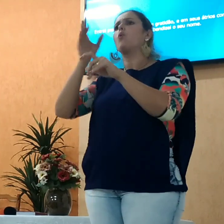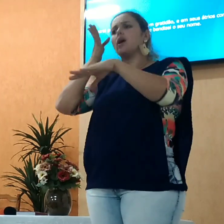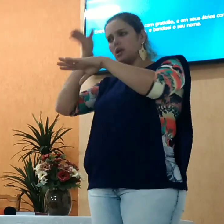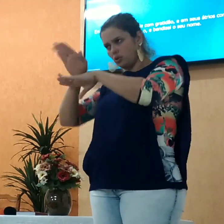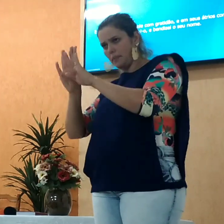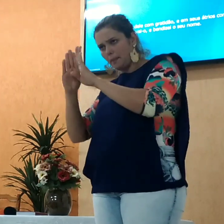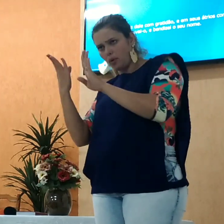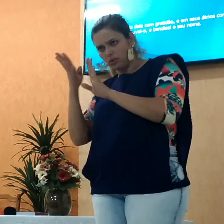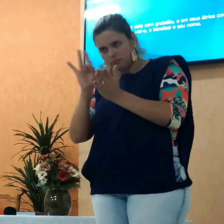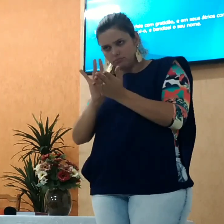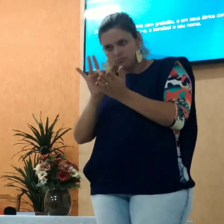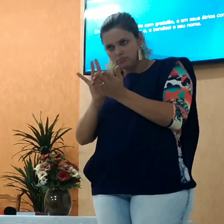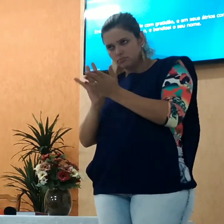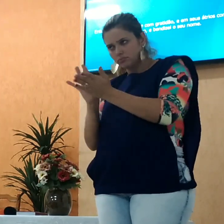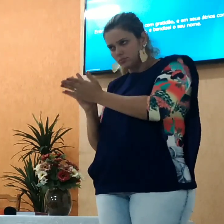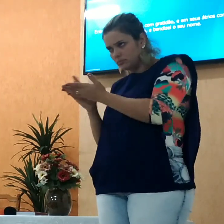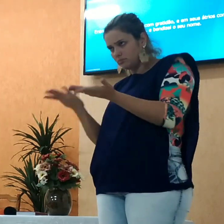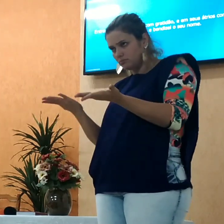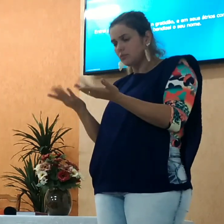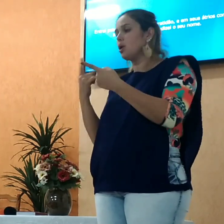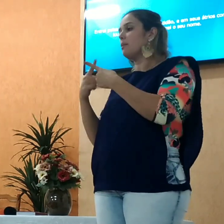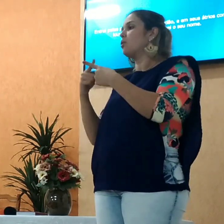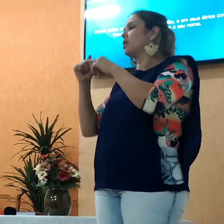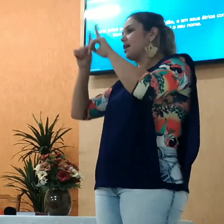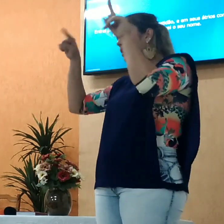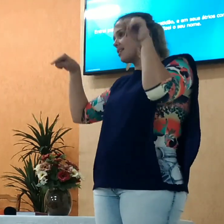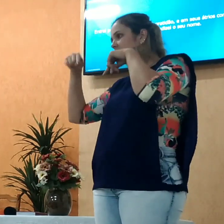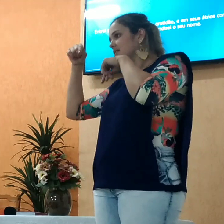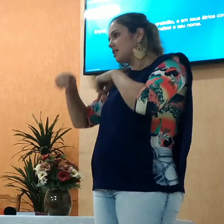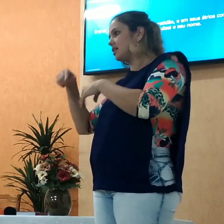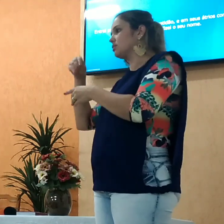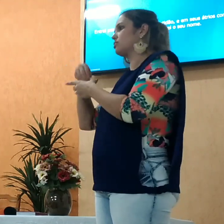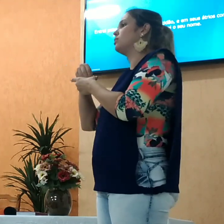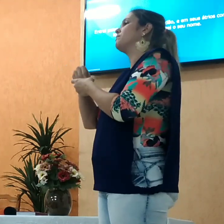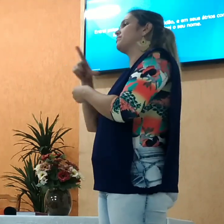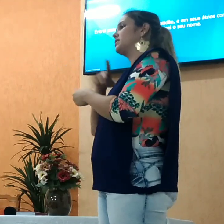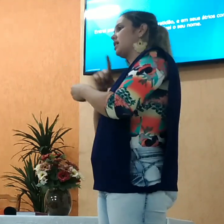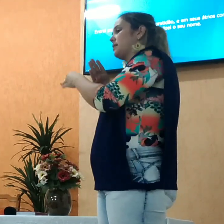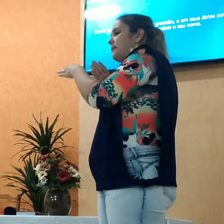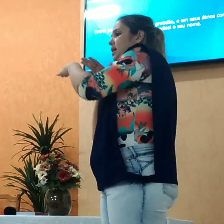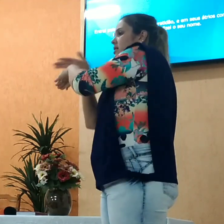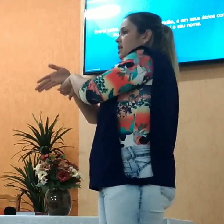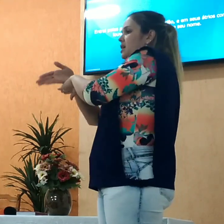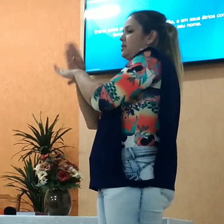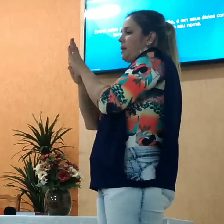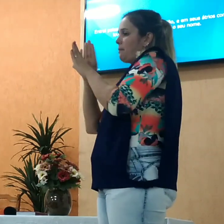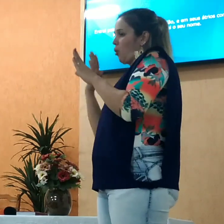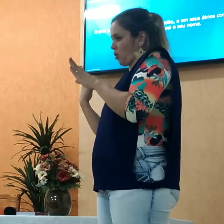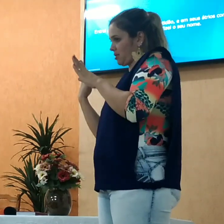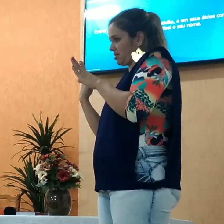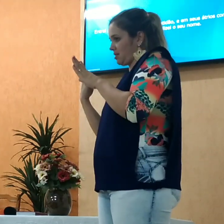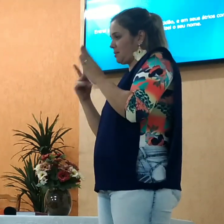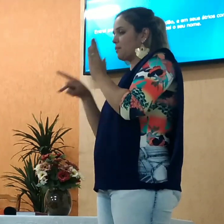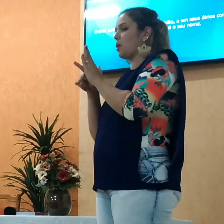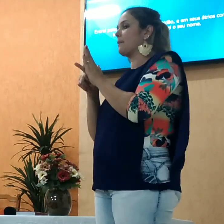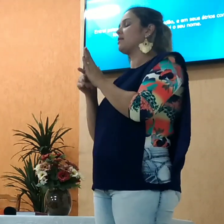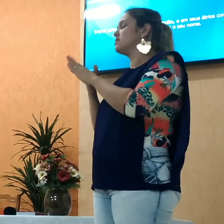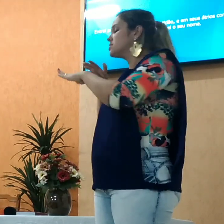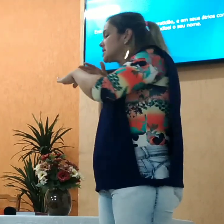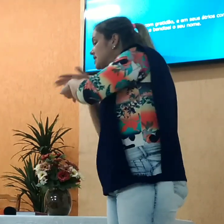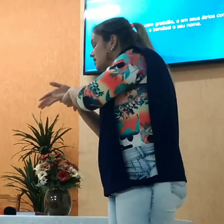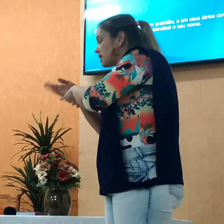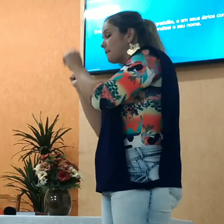porta, porque aqui neste salão existe uma entrada, existe aqui um lugar de acesso,